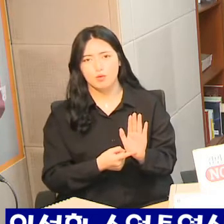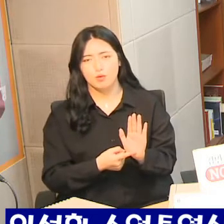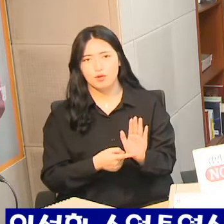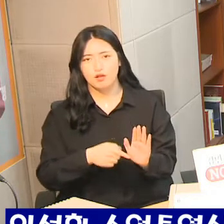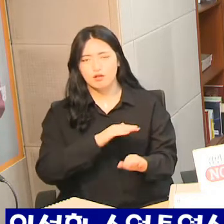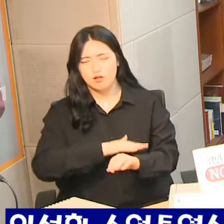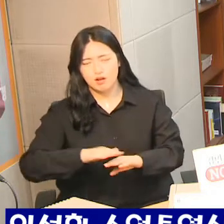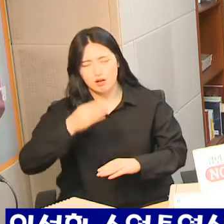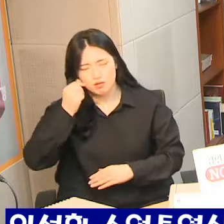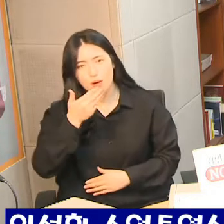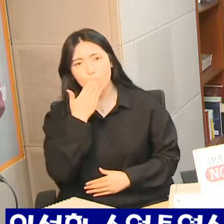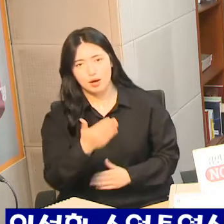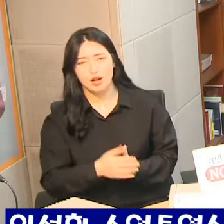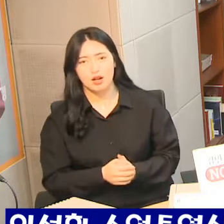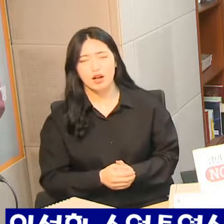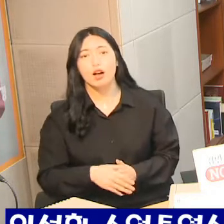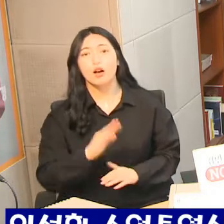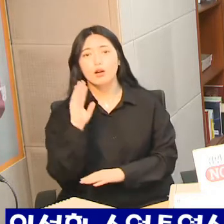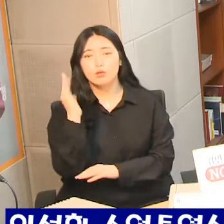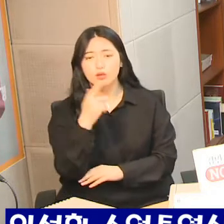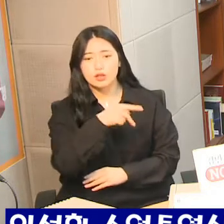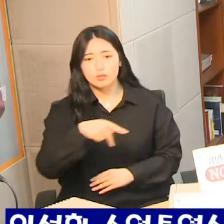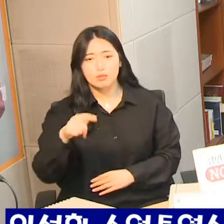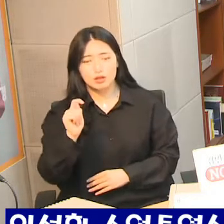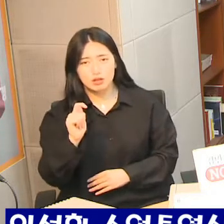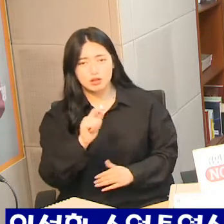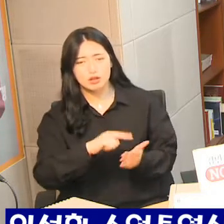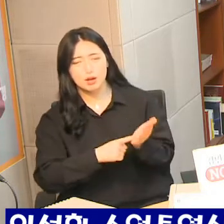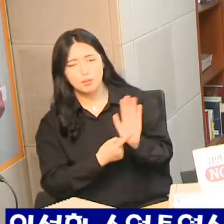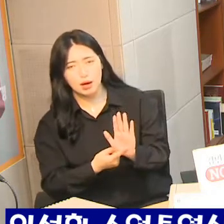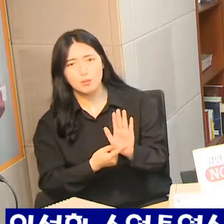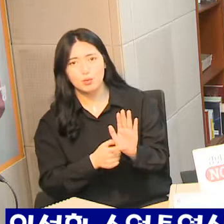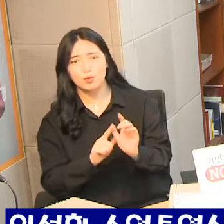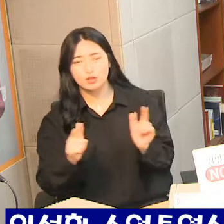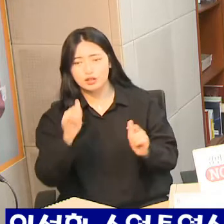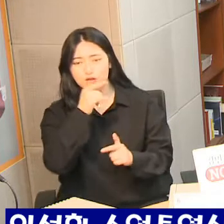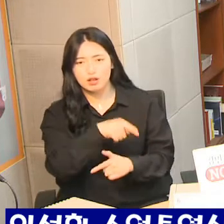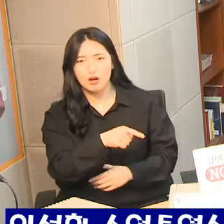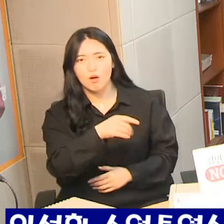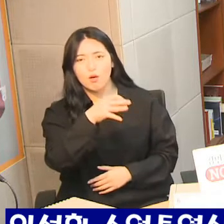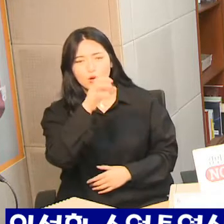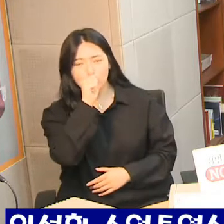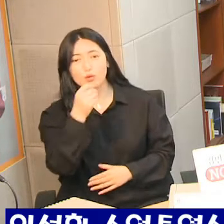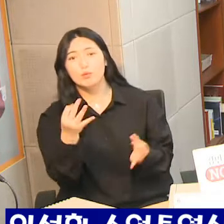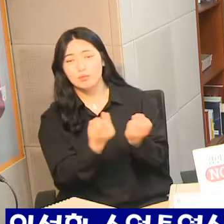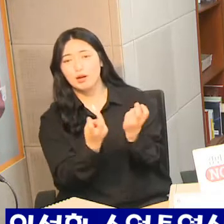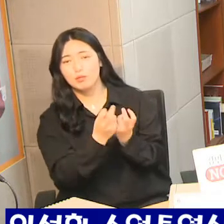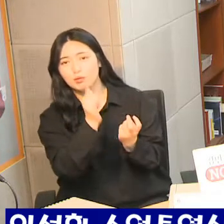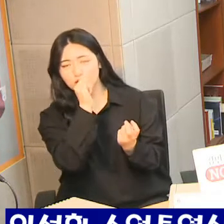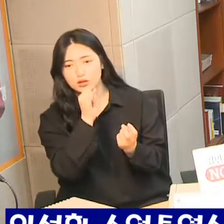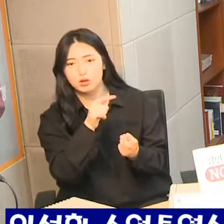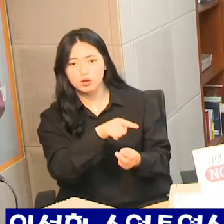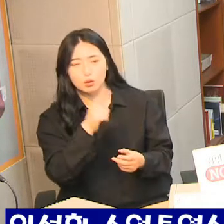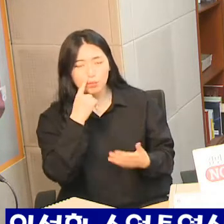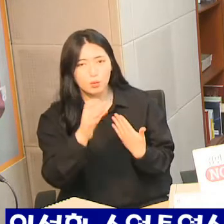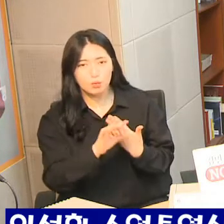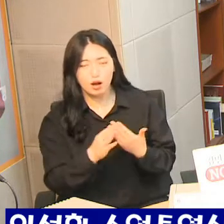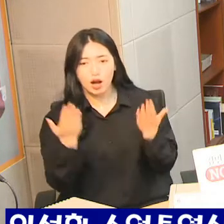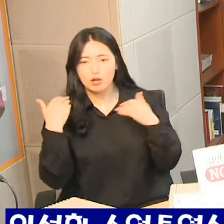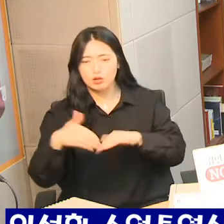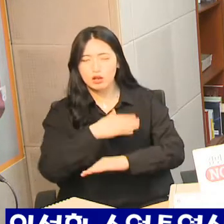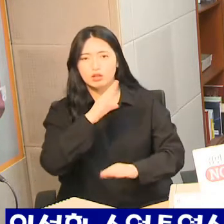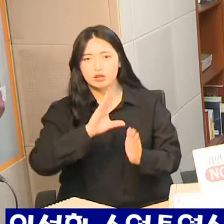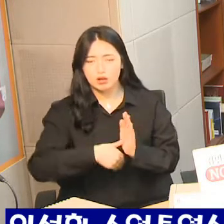뭐 프레젠테이션의 연속이라고도 많이들 하는데, 요런 꿀팁이 있습니다. 요런 거 사실 좀 학교 다닐 때부터 연습도 많이 하고